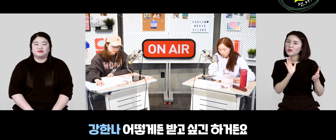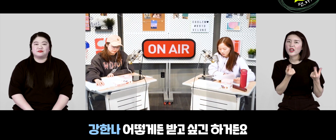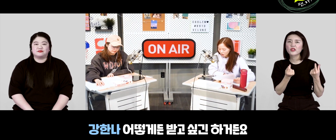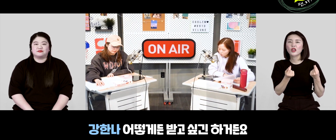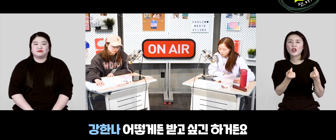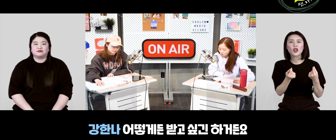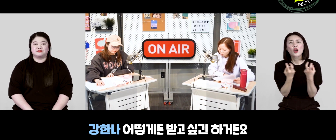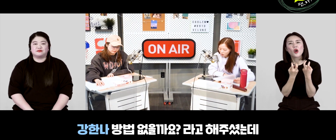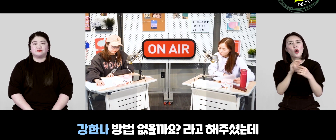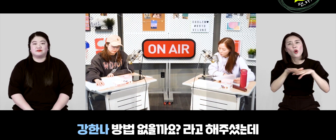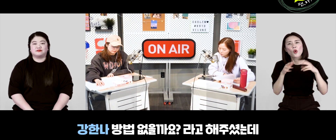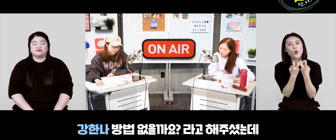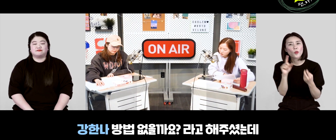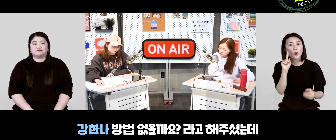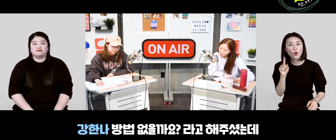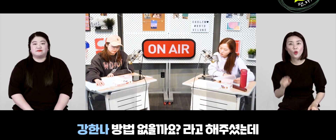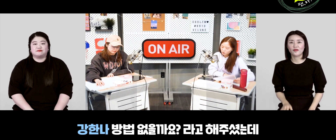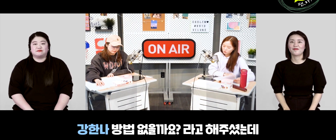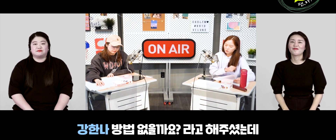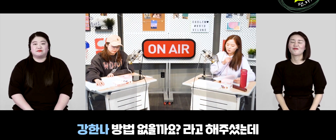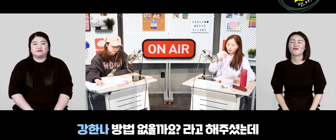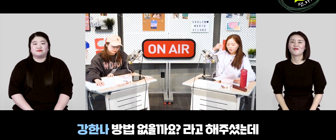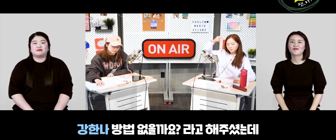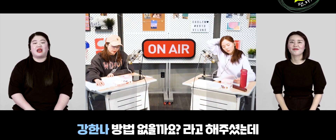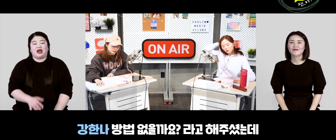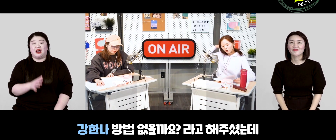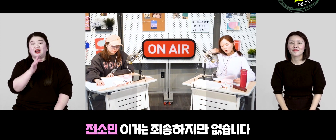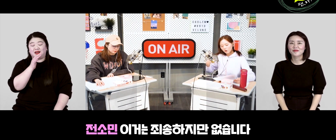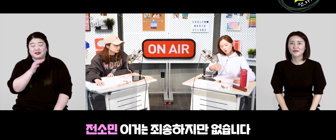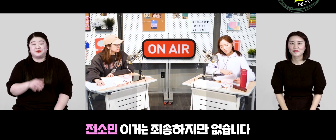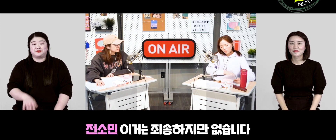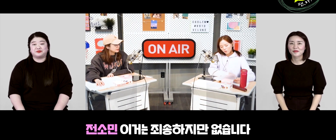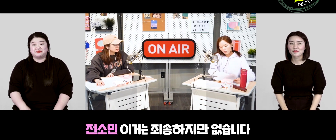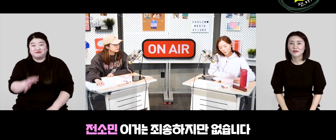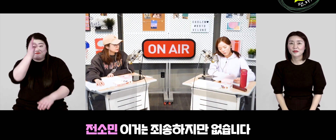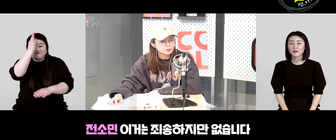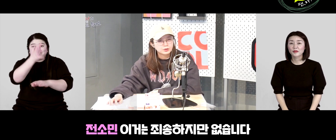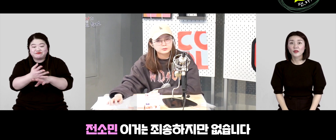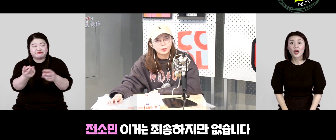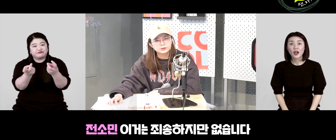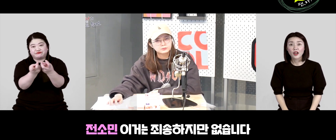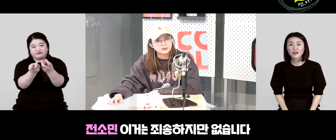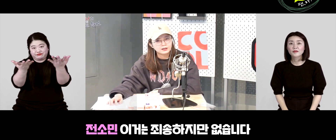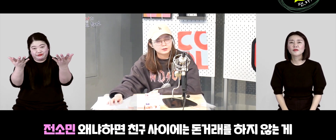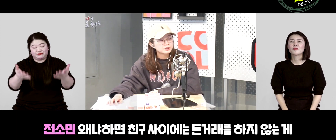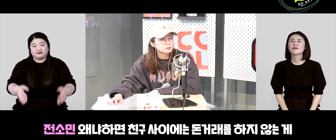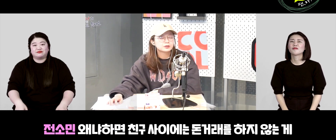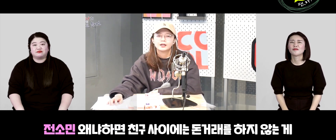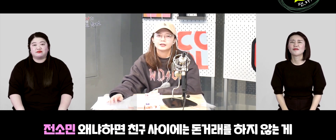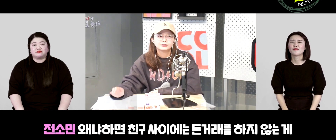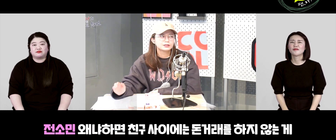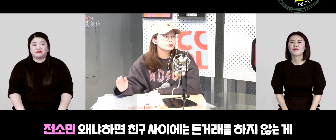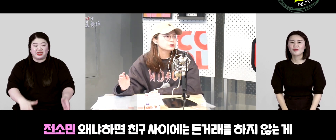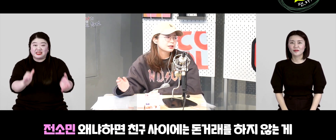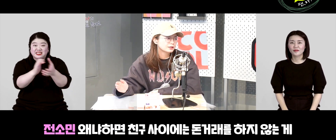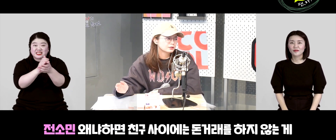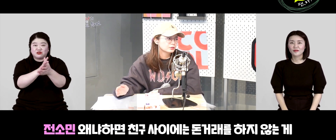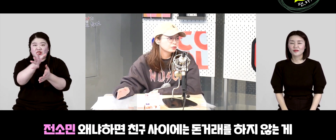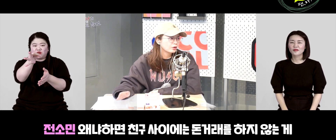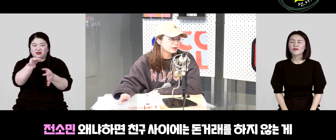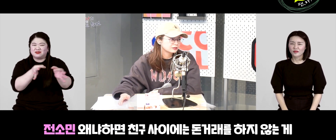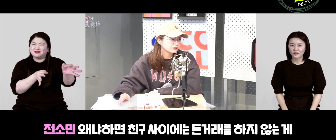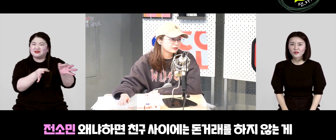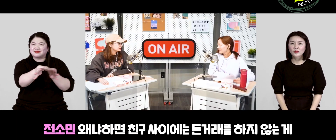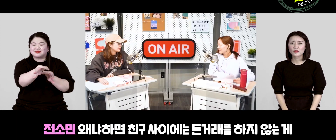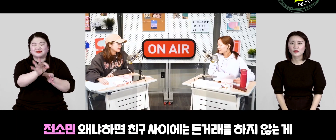받고 싶긴 하거든요. 방법 없을까요? 라고 해주셨는데 이거는 죄송하지만 없습니다. 왜냐하면 친구 사이에는